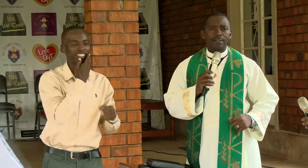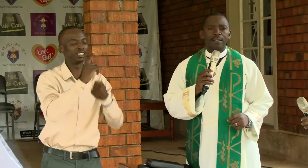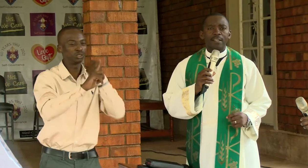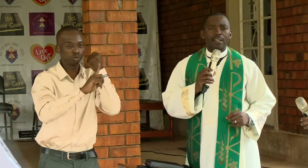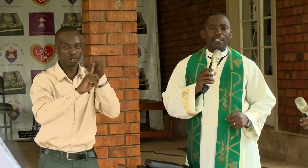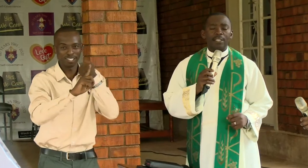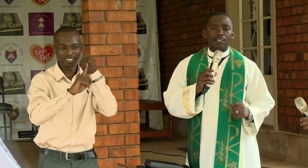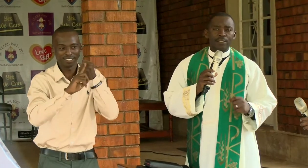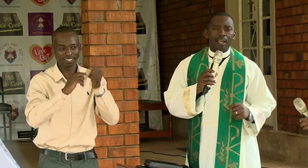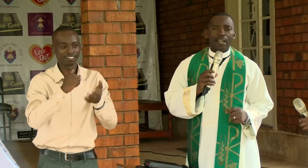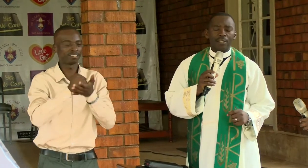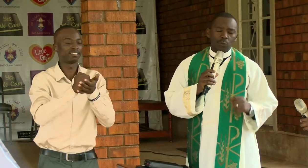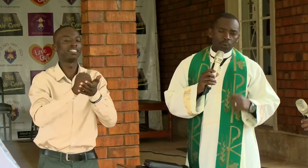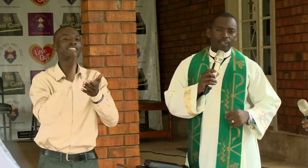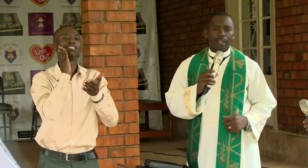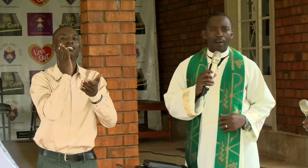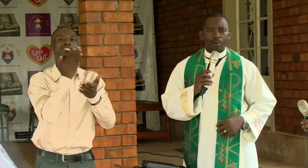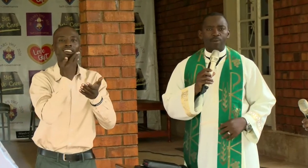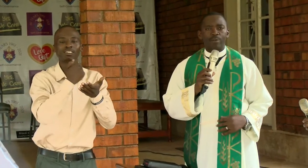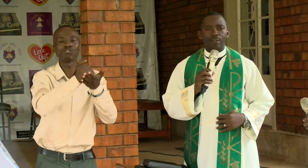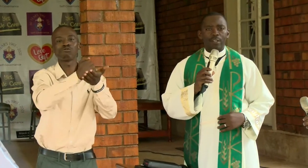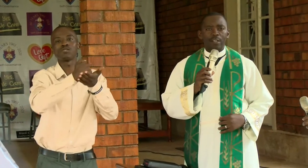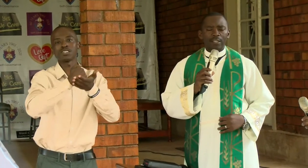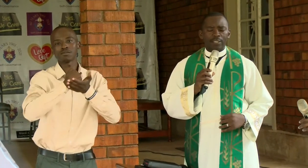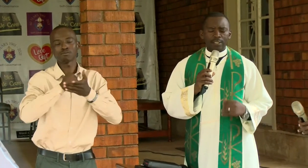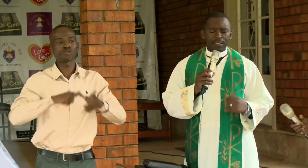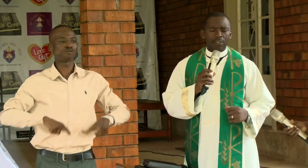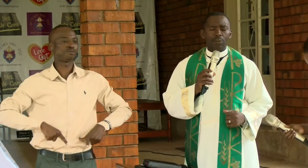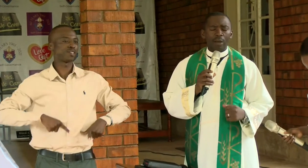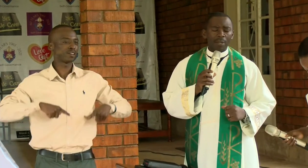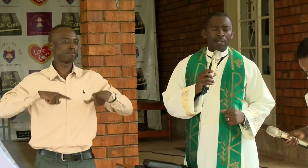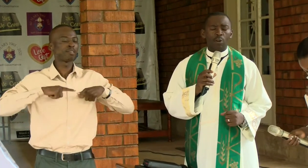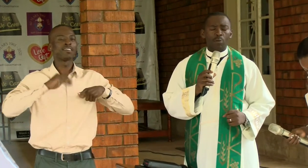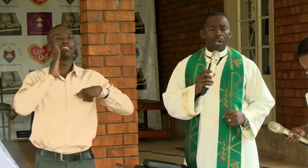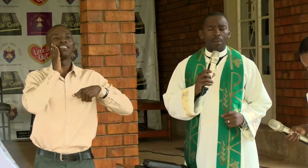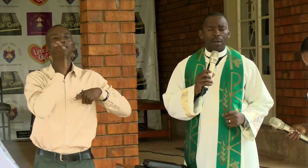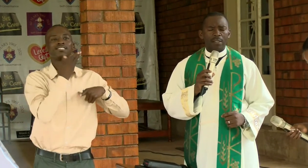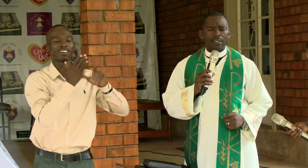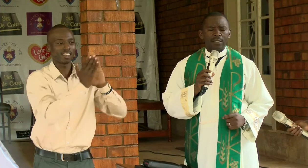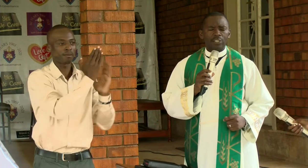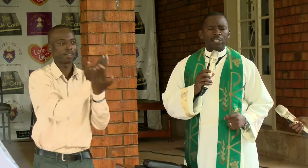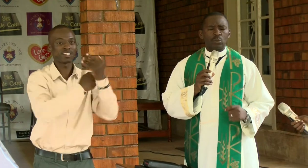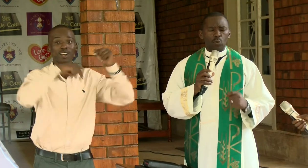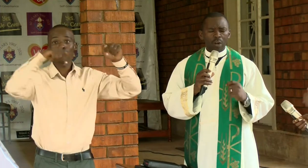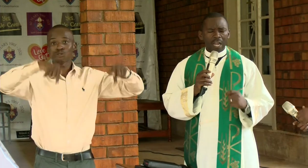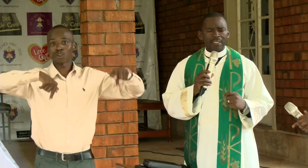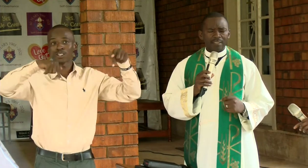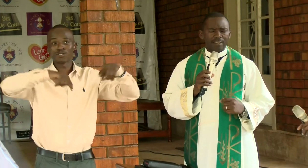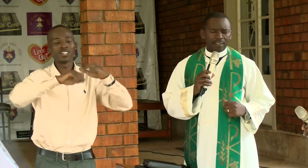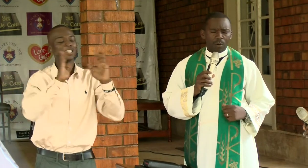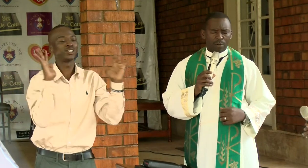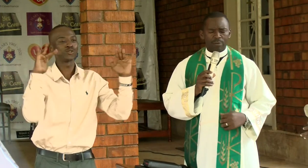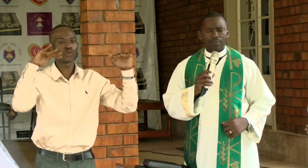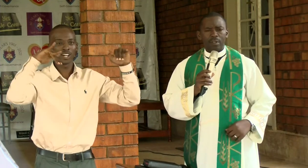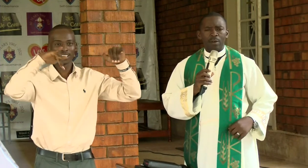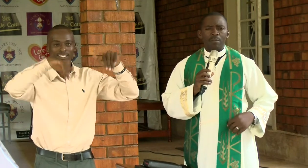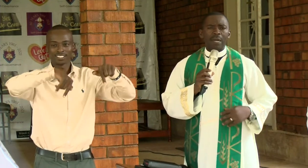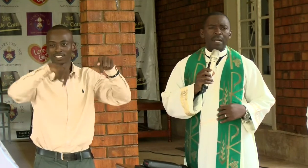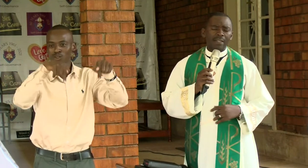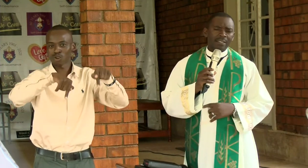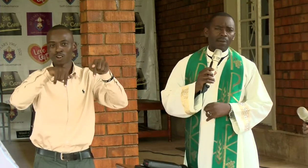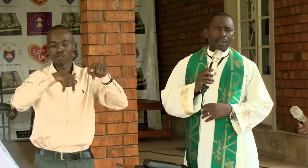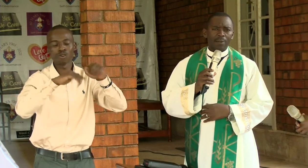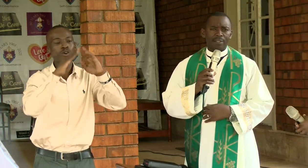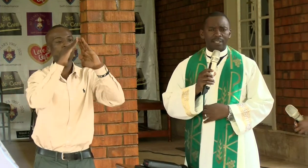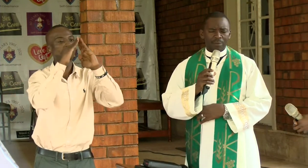ekitulwanirira ekisa ekitubeezaawo ekisa ekyo n'amakya g'olwomukama kye kitukuŋŋaanyisizza wano mu